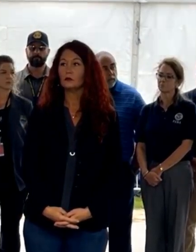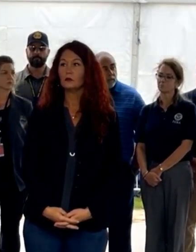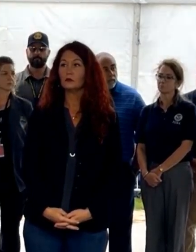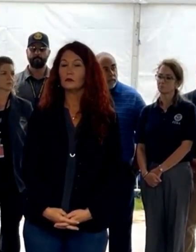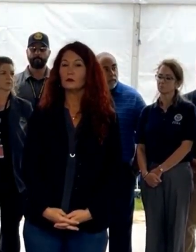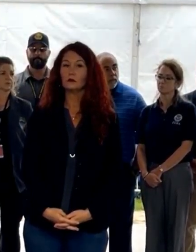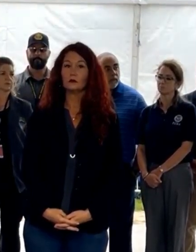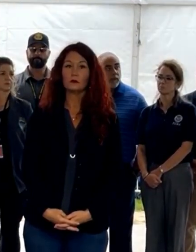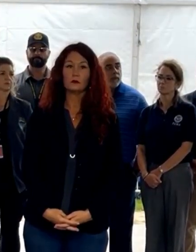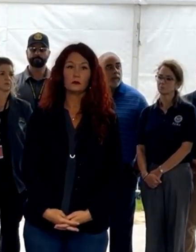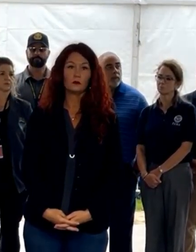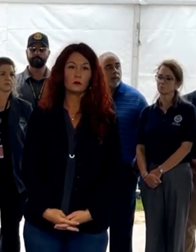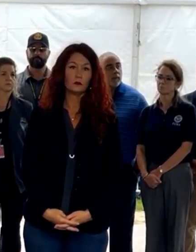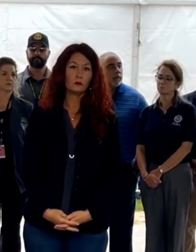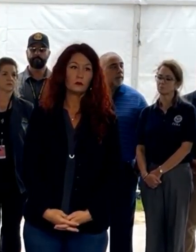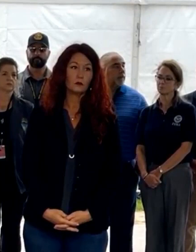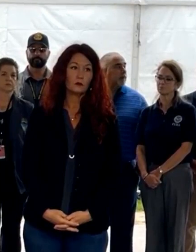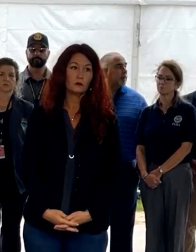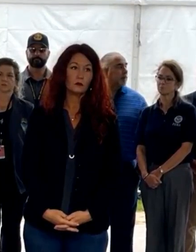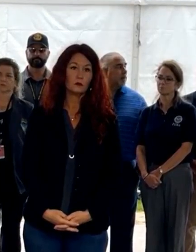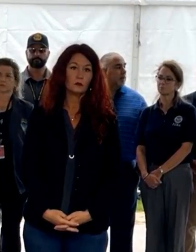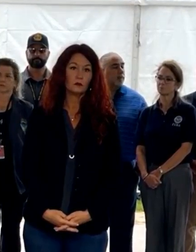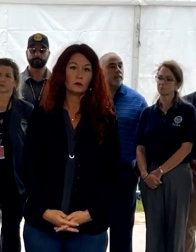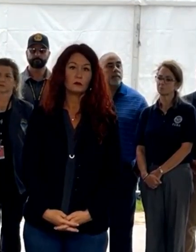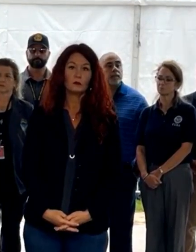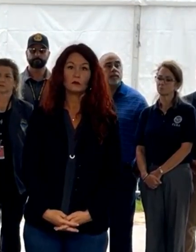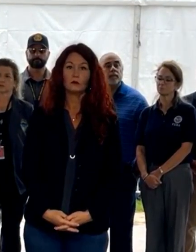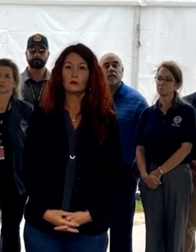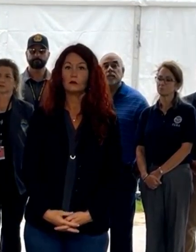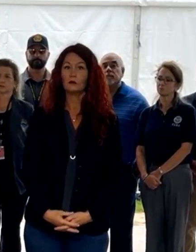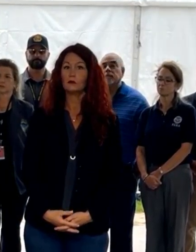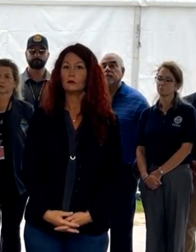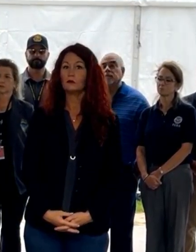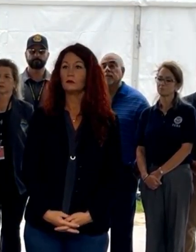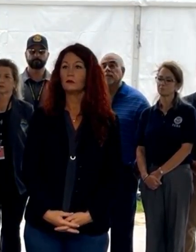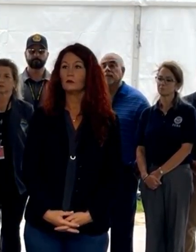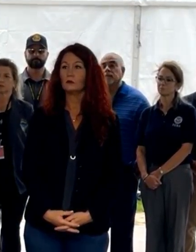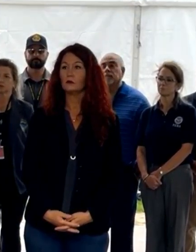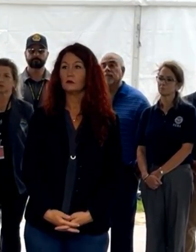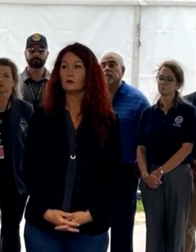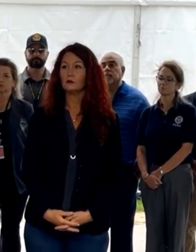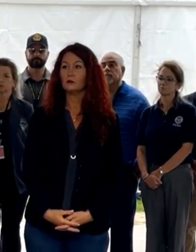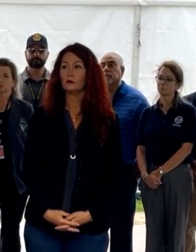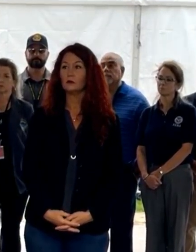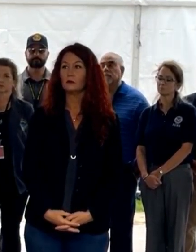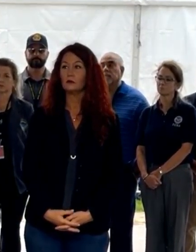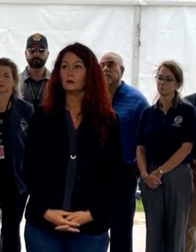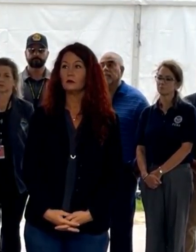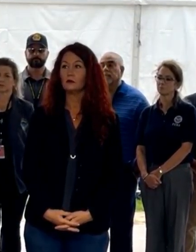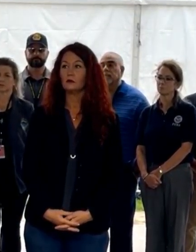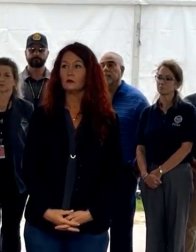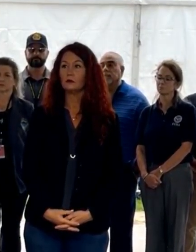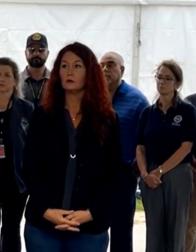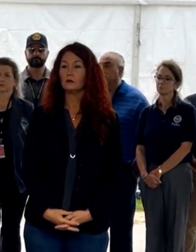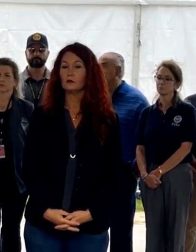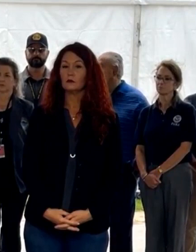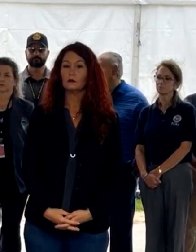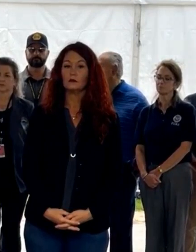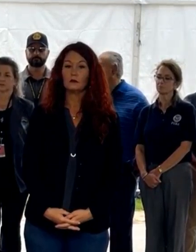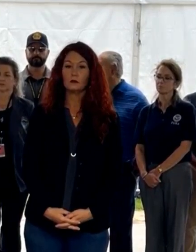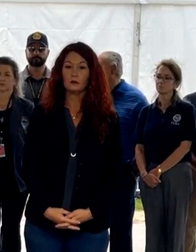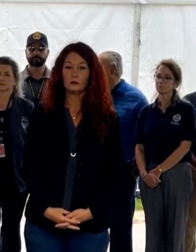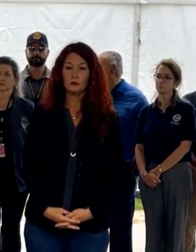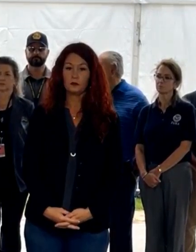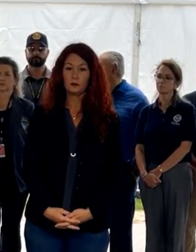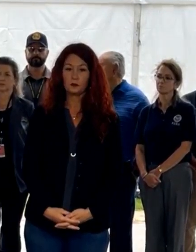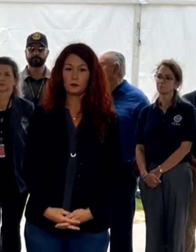también será motivo de preocupación. Les pedimos a todos que sigan las instrucciones de los funcionarios locales. Gran parte del norte y